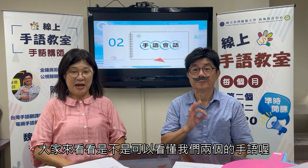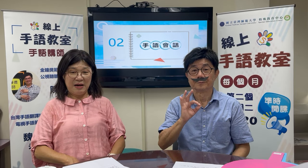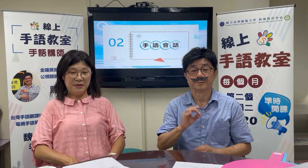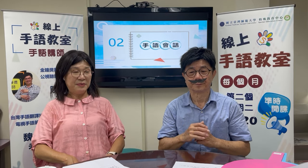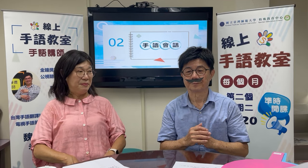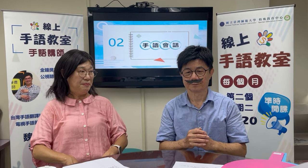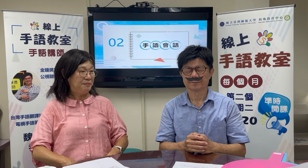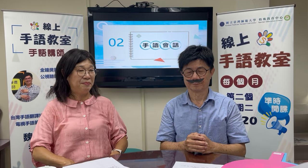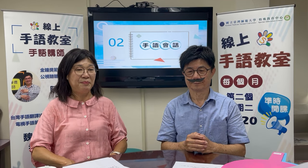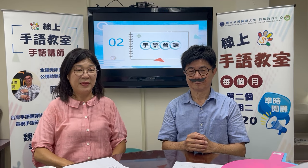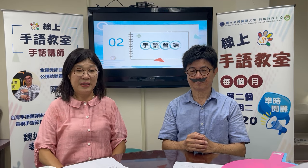好，